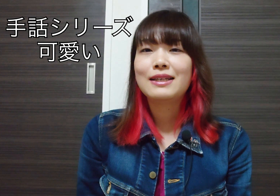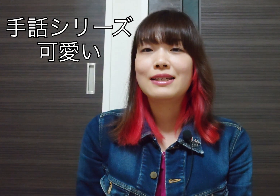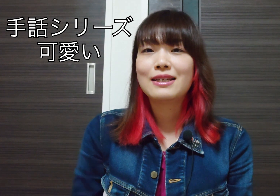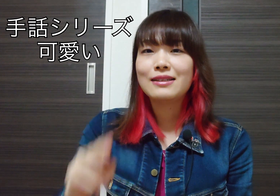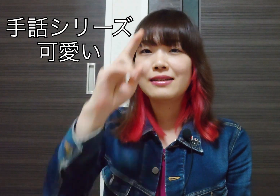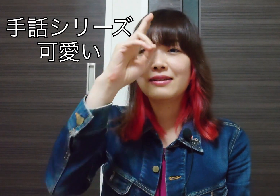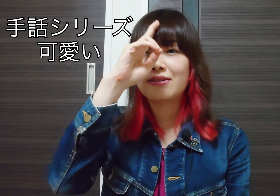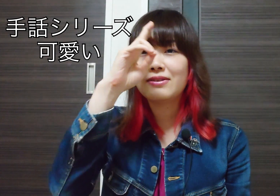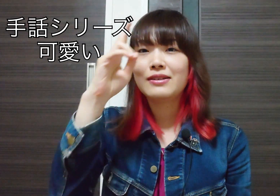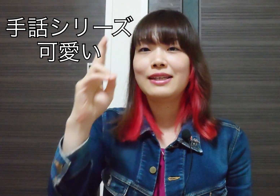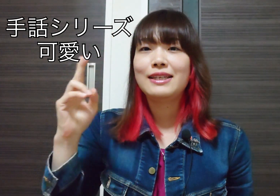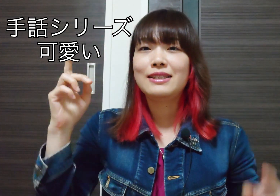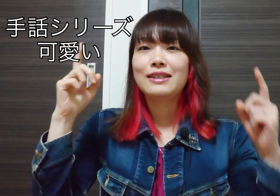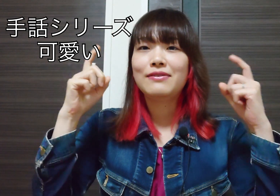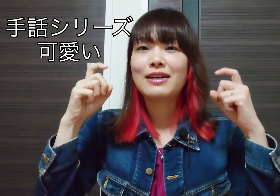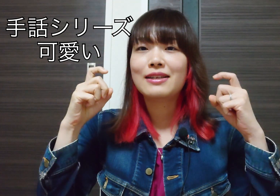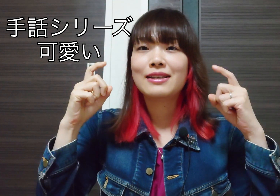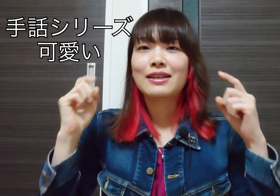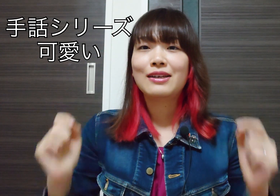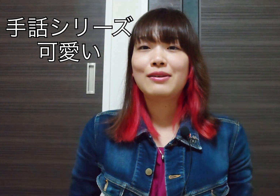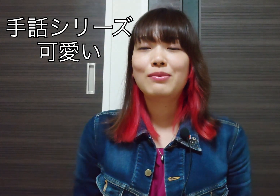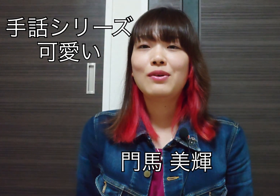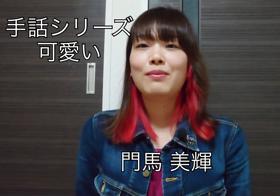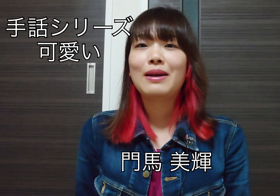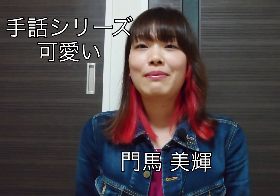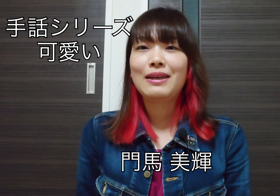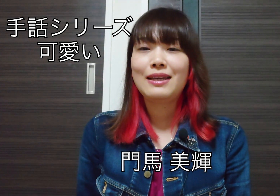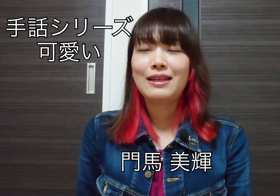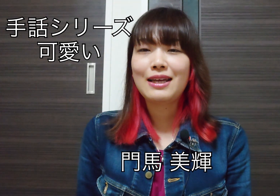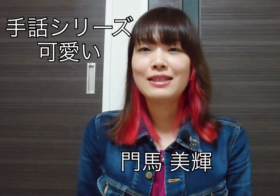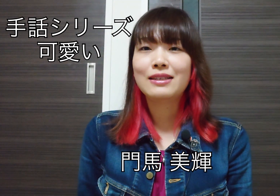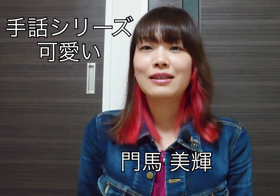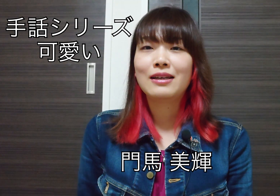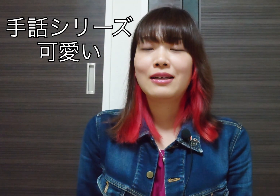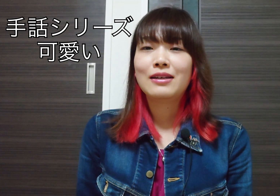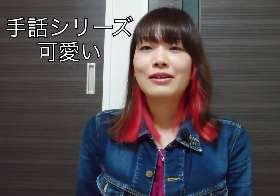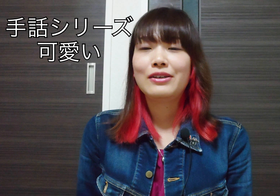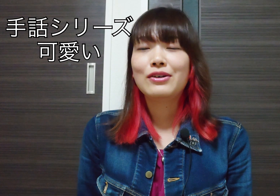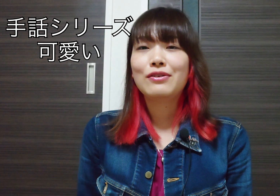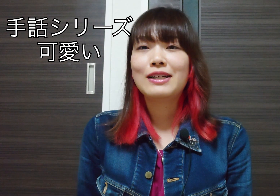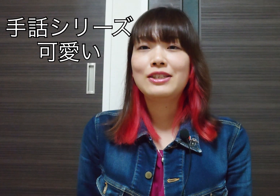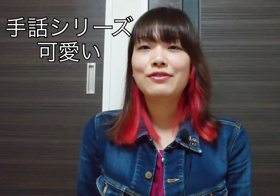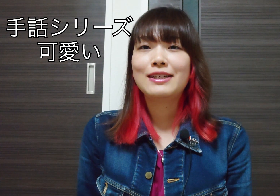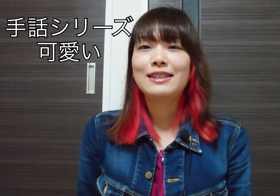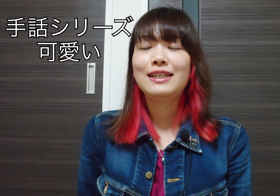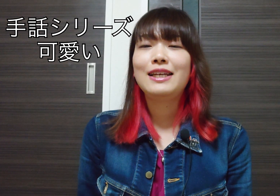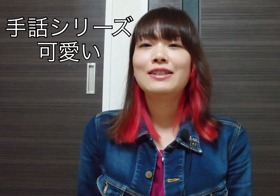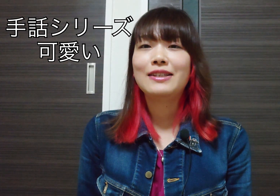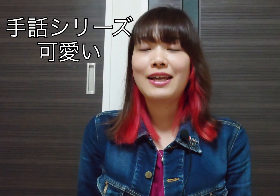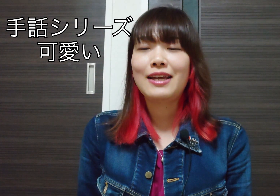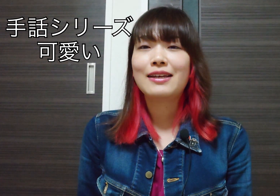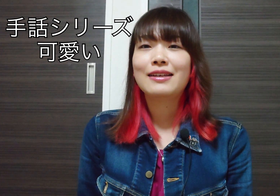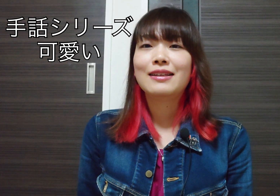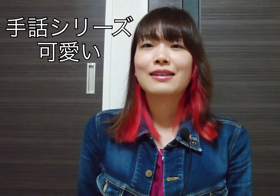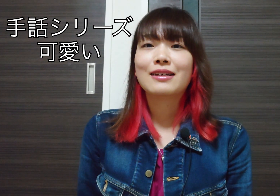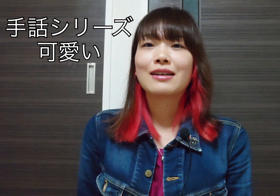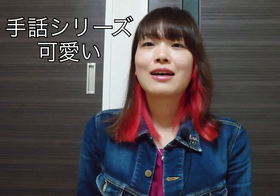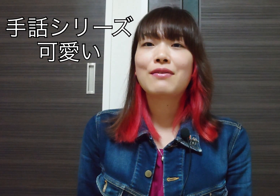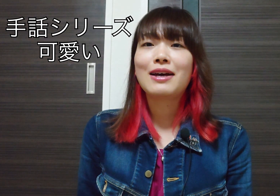さん、こんにちは。門馬美希です。今日は手話シリーズで、かわい